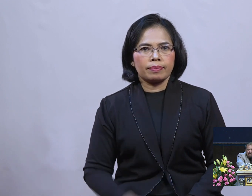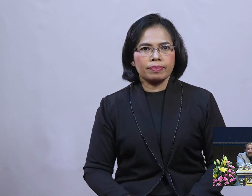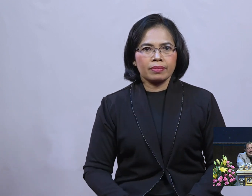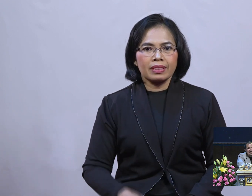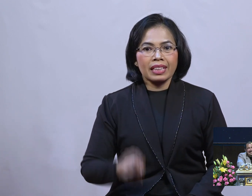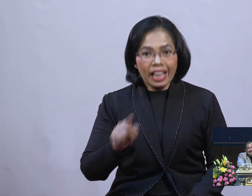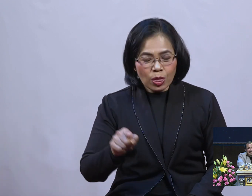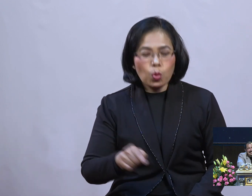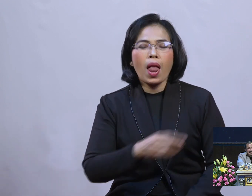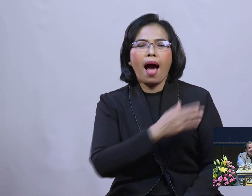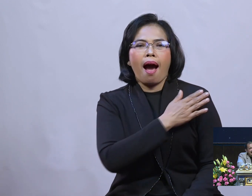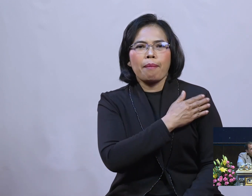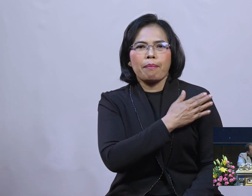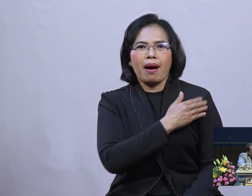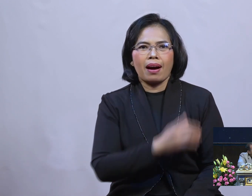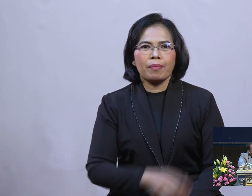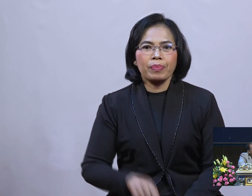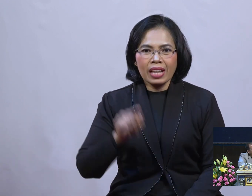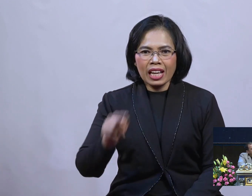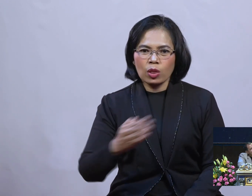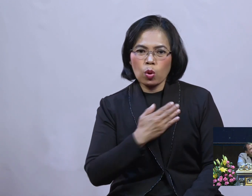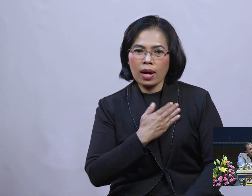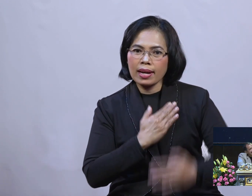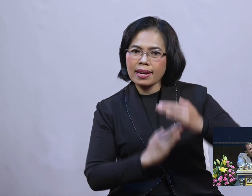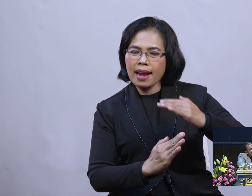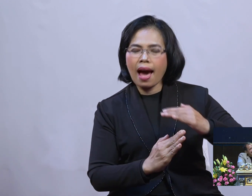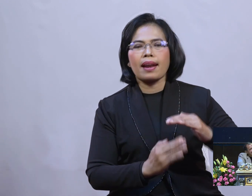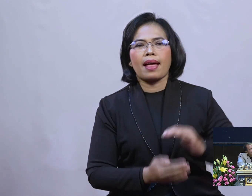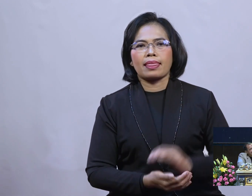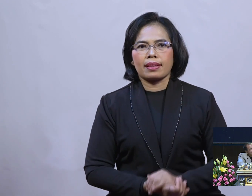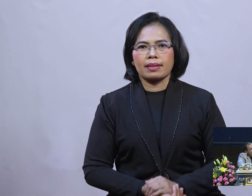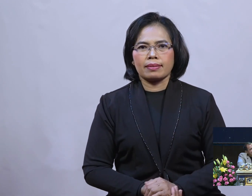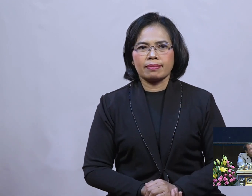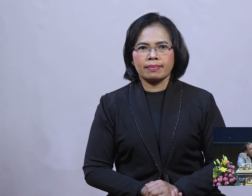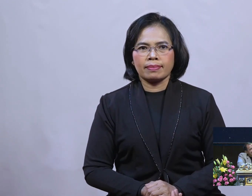Nah itulah hamba itulah kandang